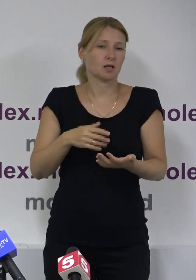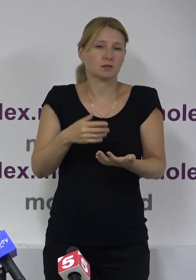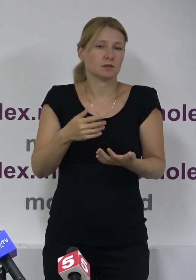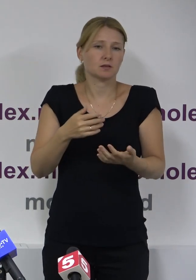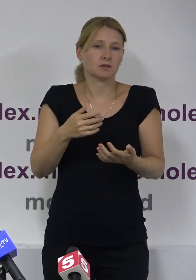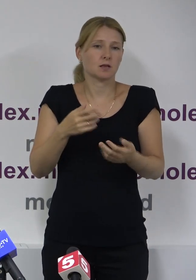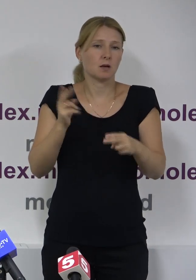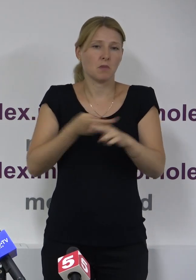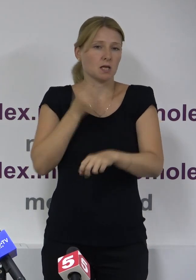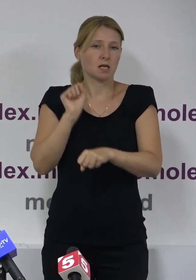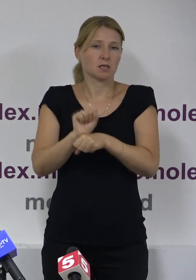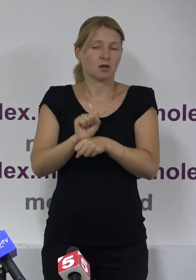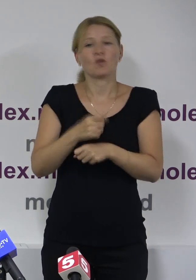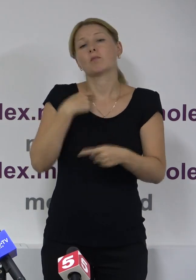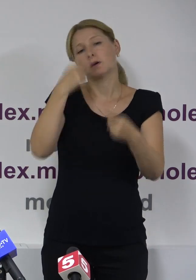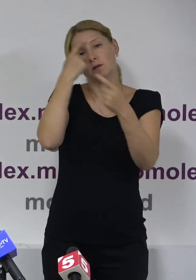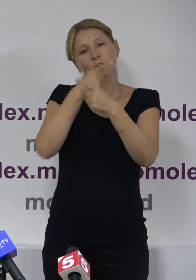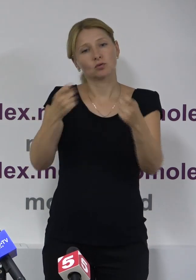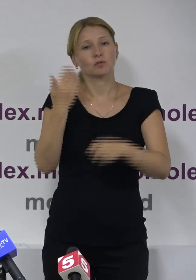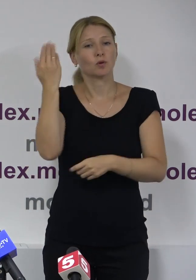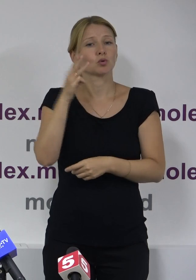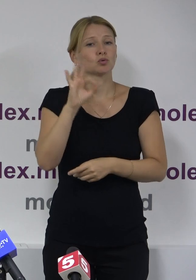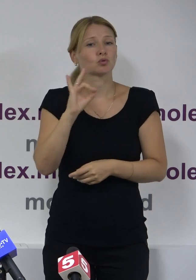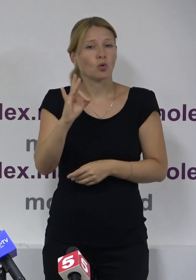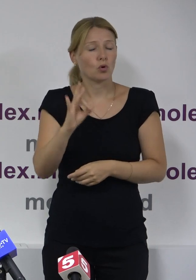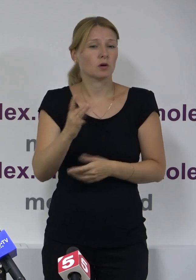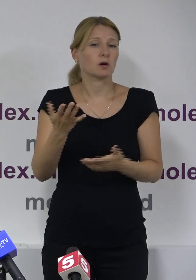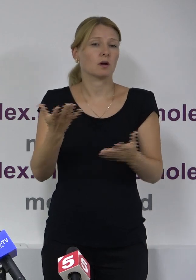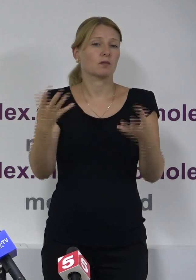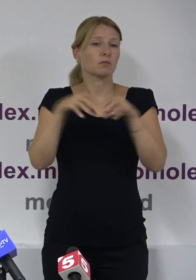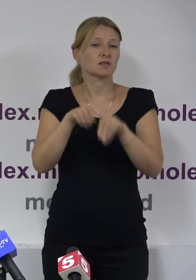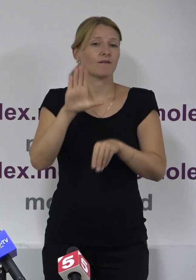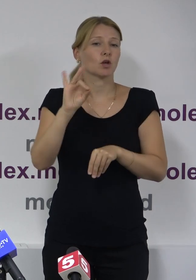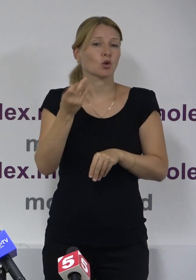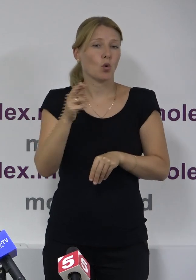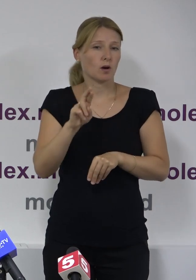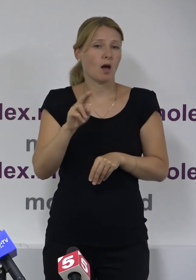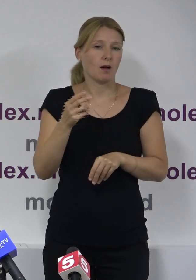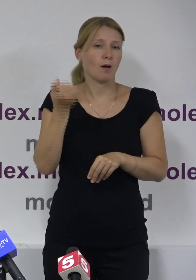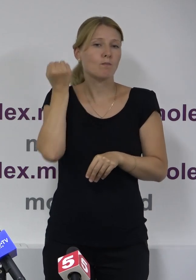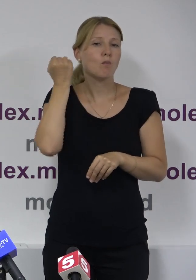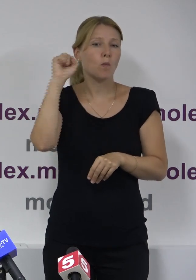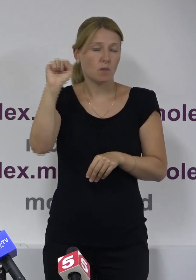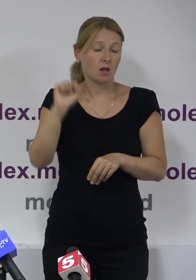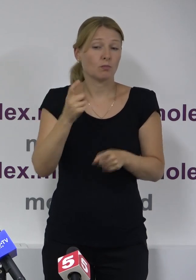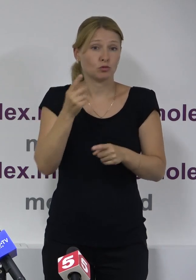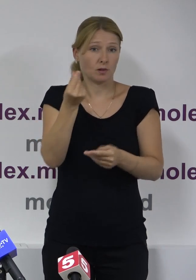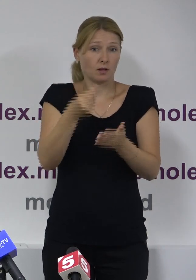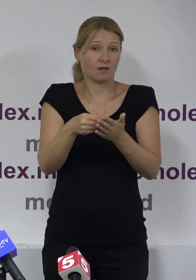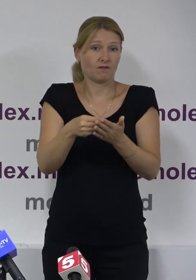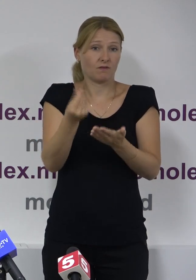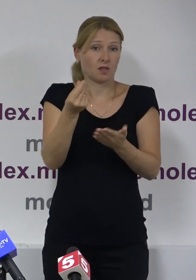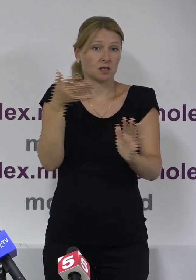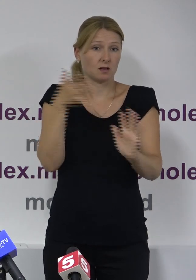Mai devreme făceam referință la activitatea lui Ilan Șor, blocul Victorie Pobieda și resursele imense care sunt cheltuite în